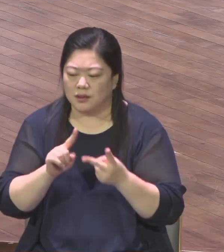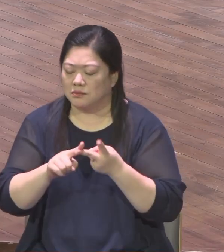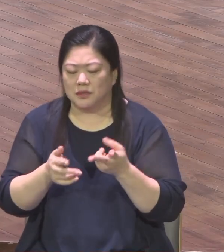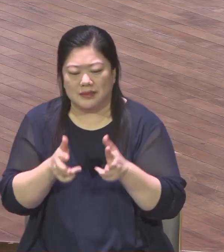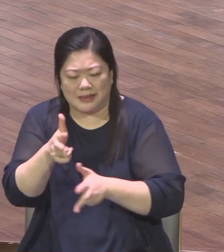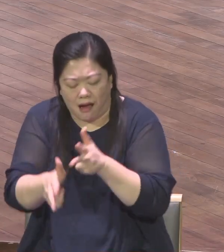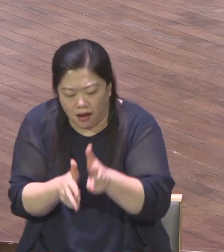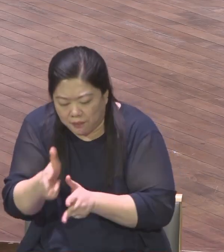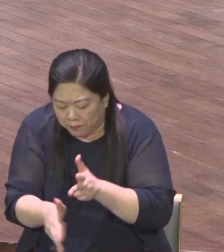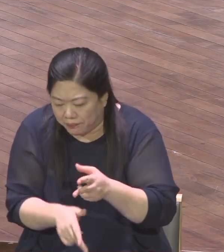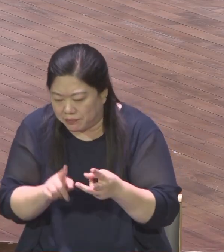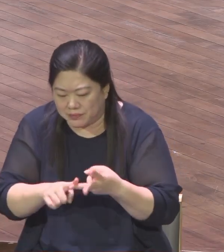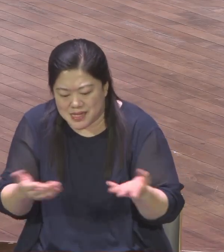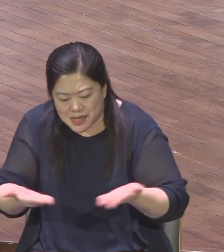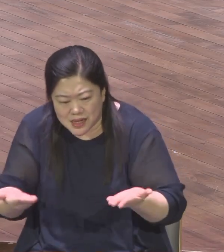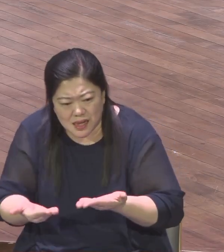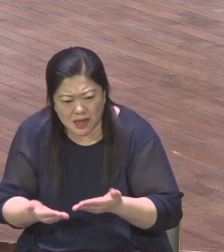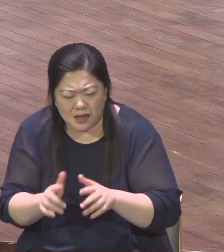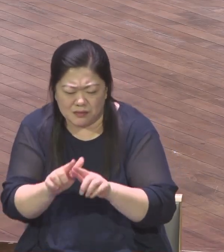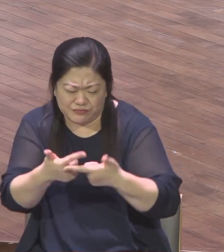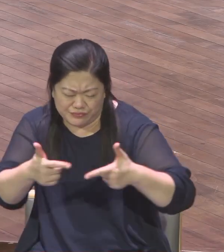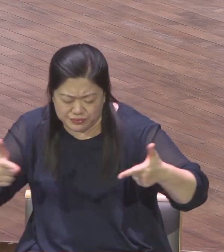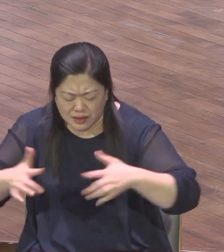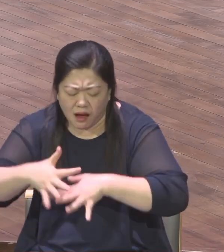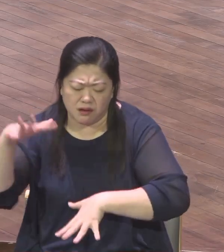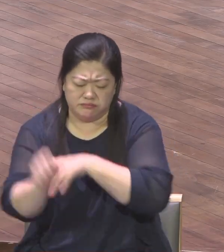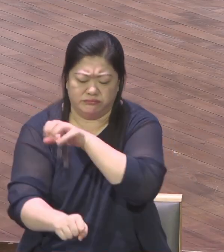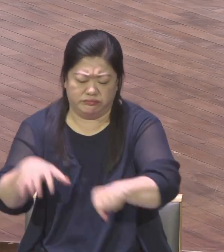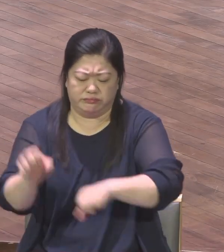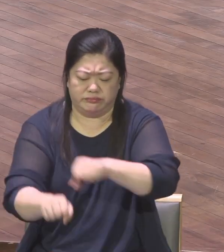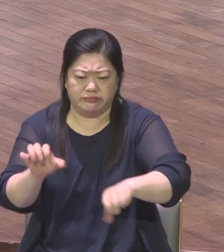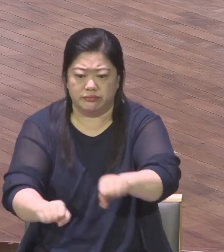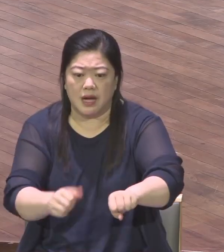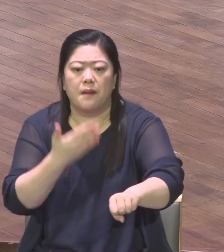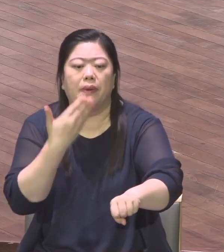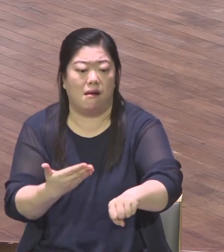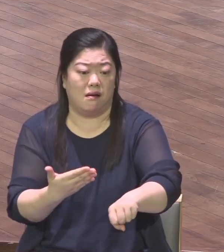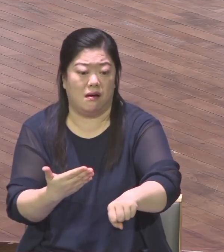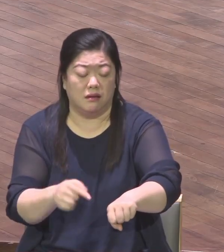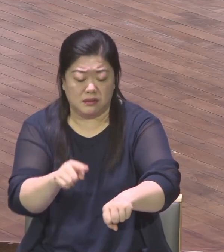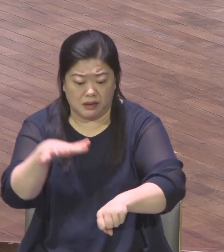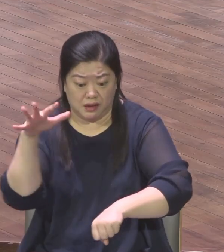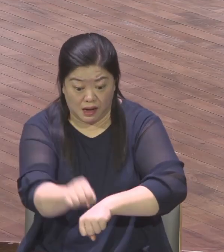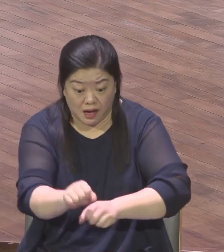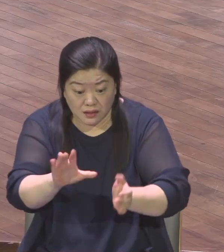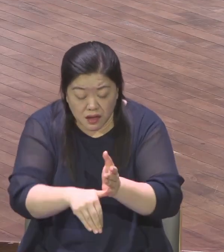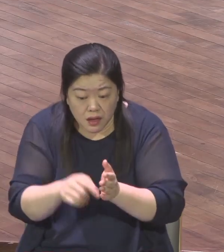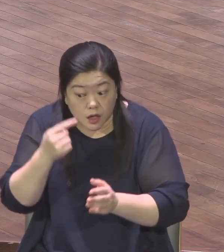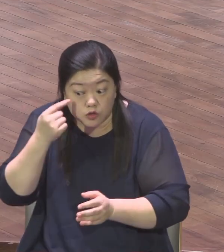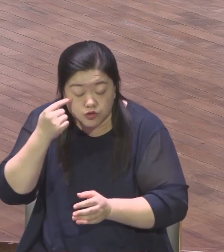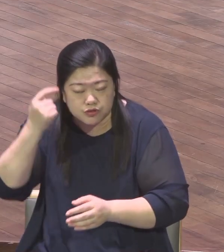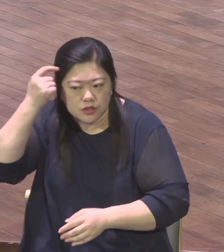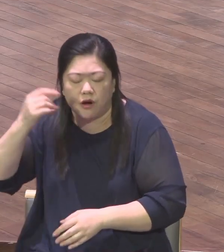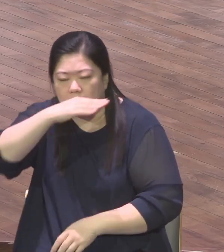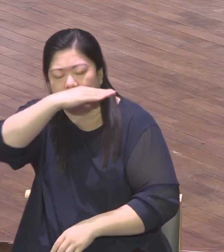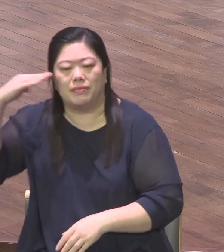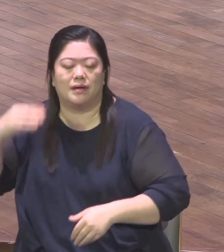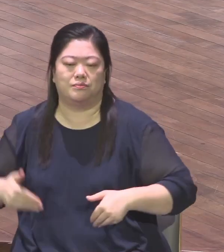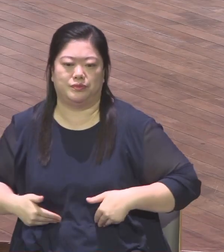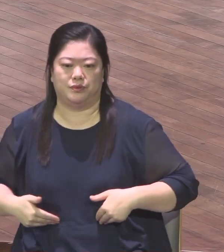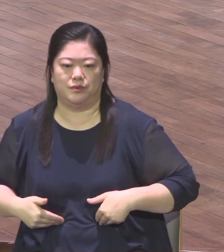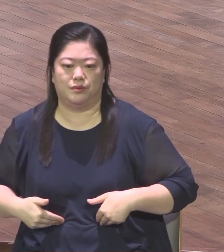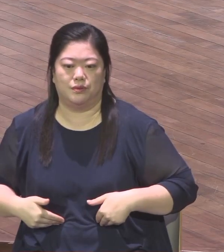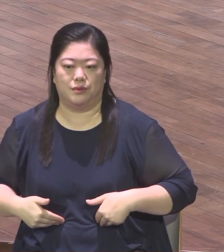하나님이 예배해 놓으신 모든 땅을 차지하기 위해서는 갈렙처럼 믿음의 눈을 가져라. 오늘